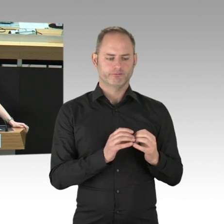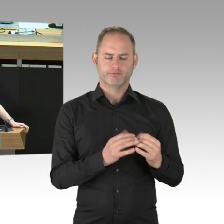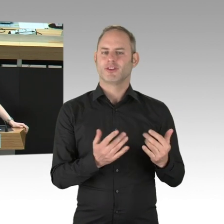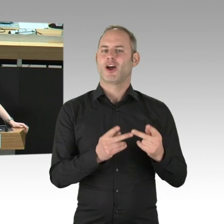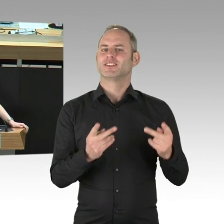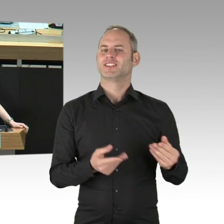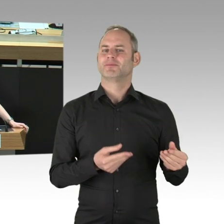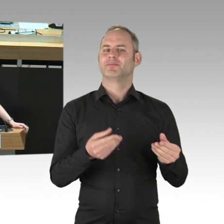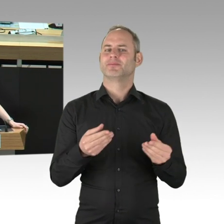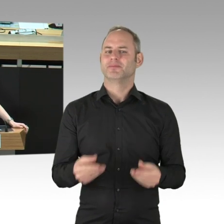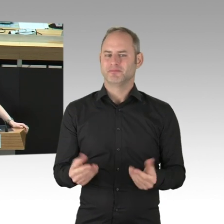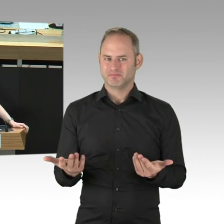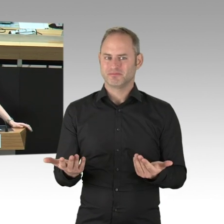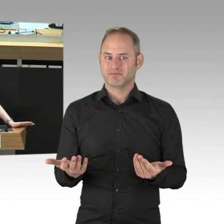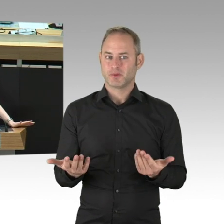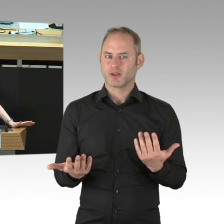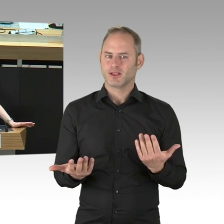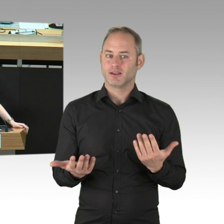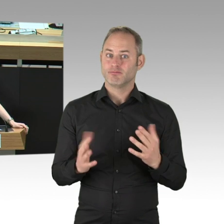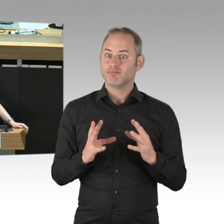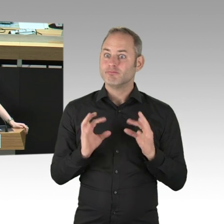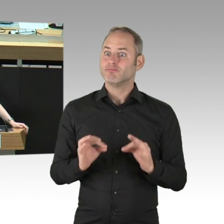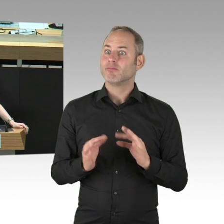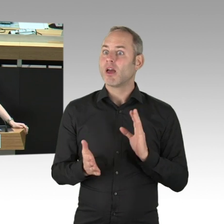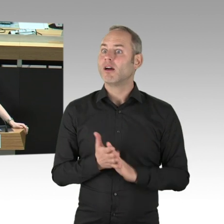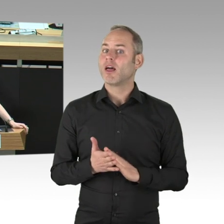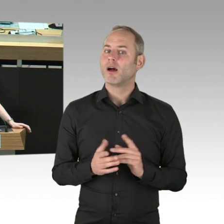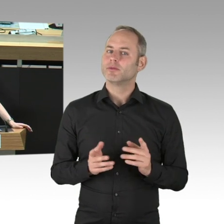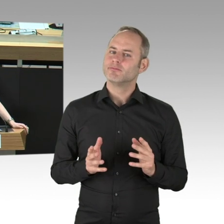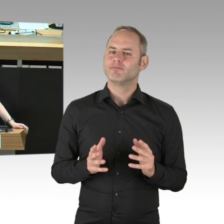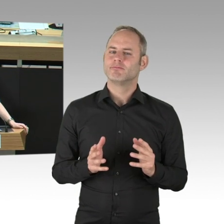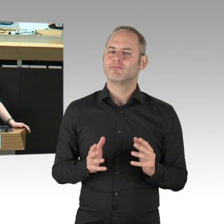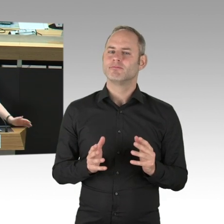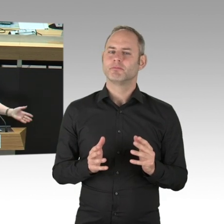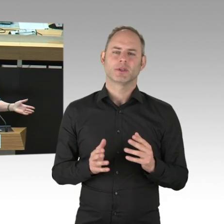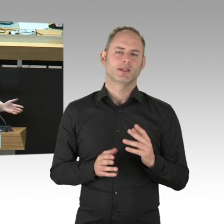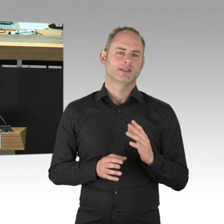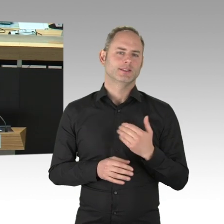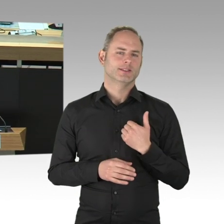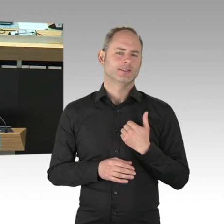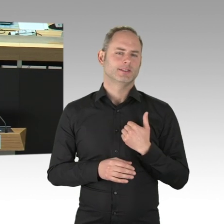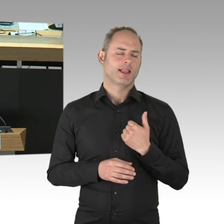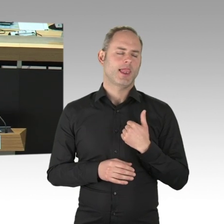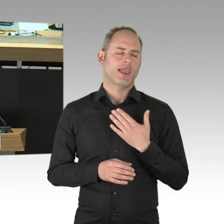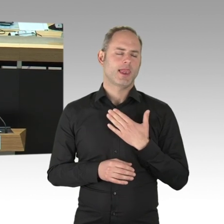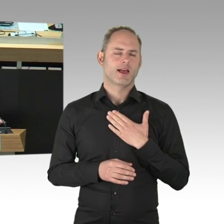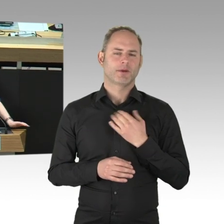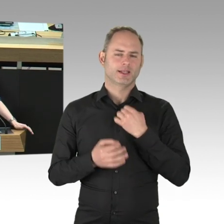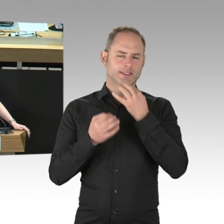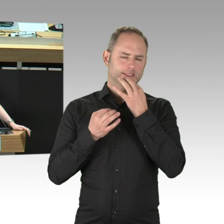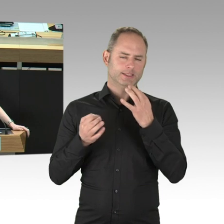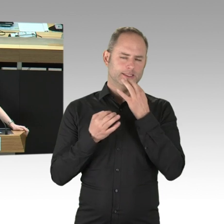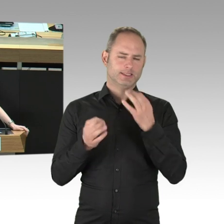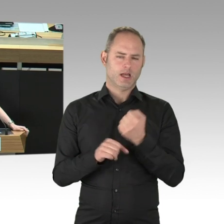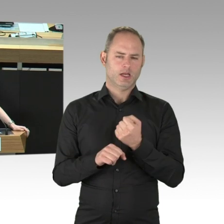Nun liegt er also vor, der Bericht des Senats. Zwar scheint es im Senat noch Unstimmigkeiten über die Urheberschaft zu geben, Behrendt oder Tschäbli, aber darauf kommt es für